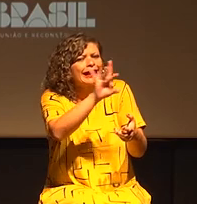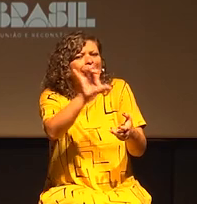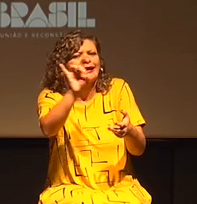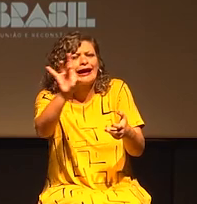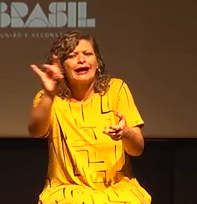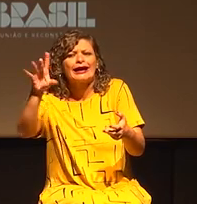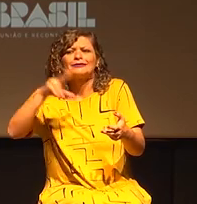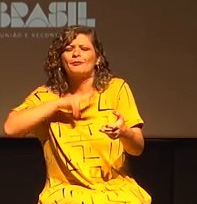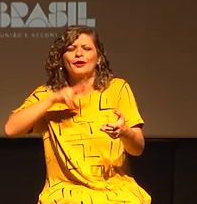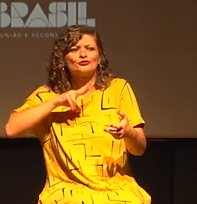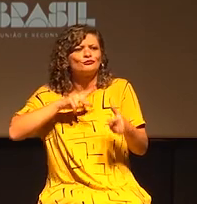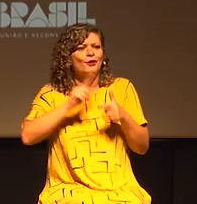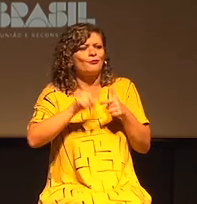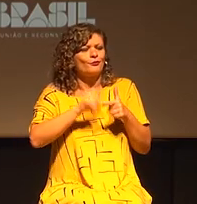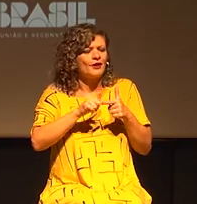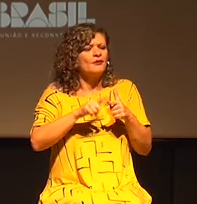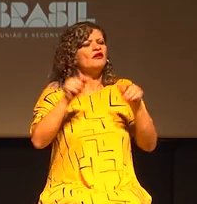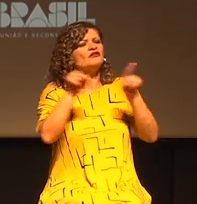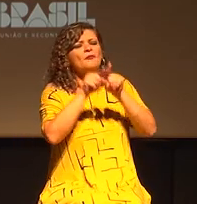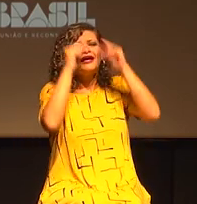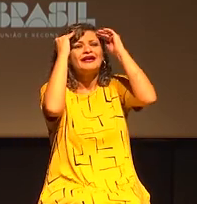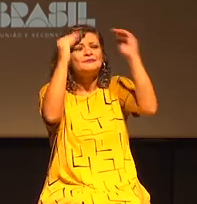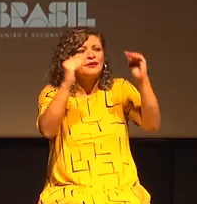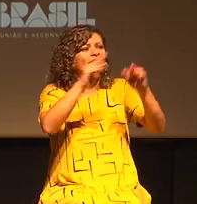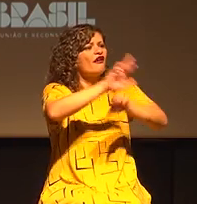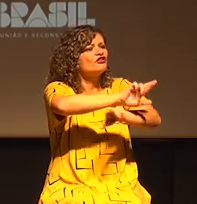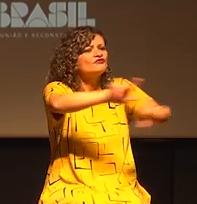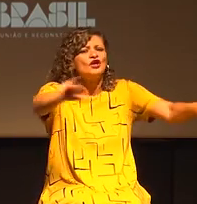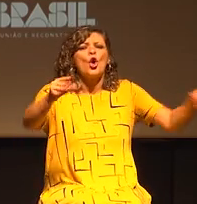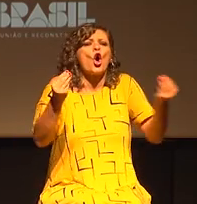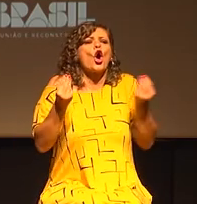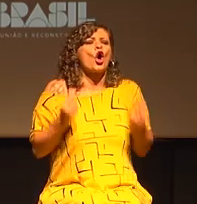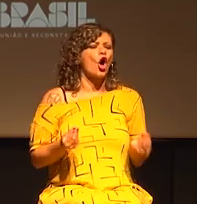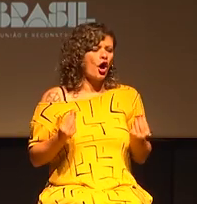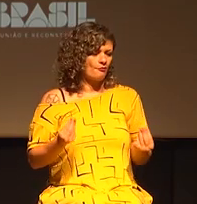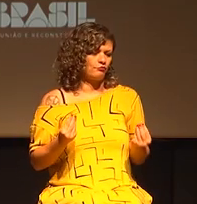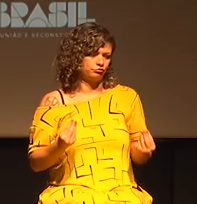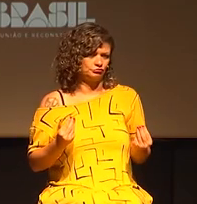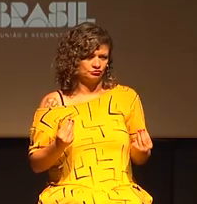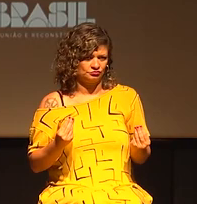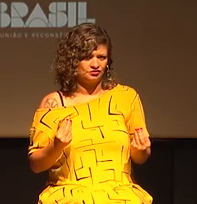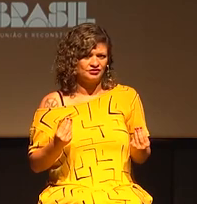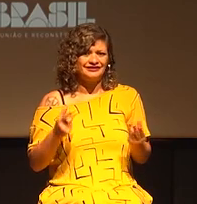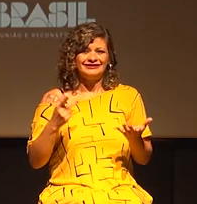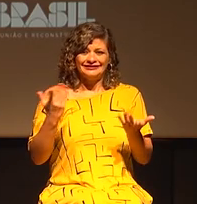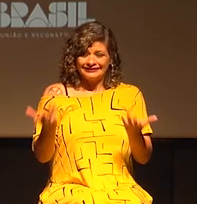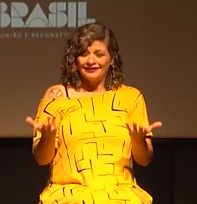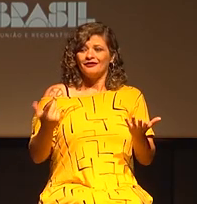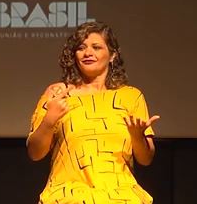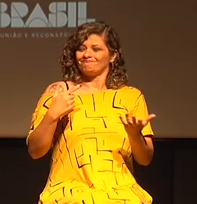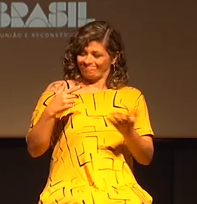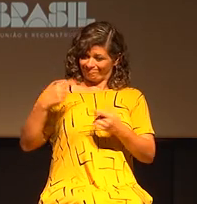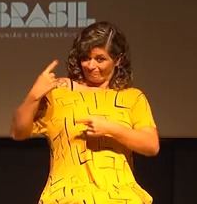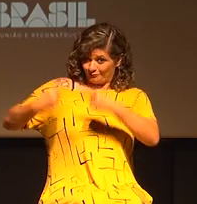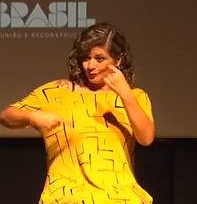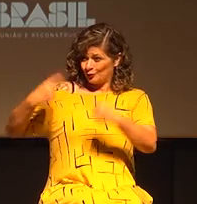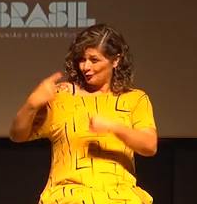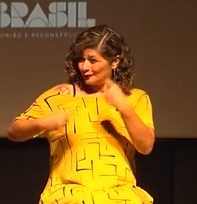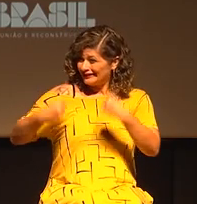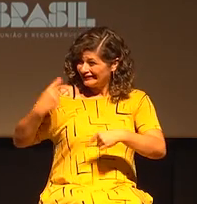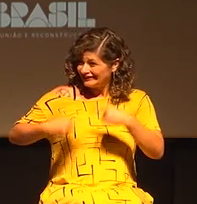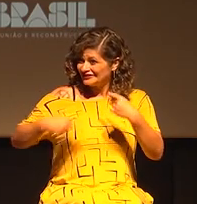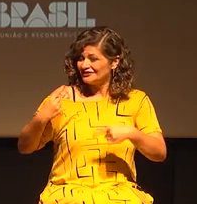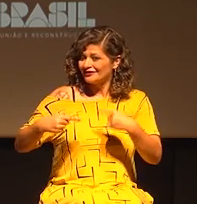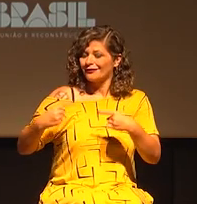respeita as diferenças entre as pessoas então muitas vezes isso é muito verdadeiro na política assim